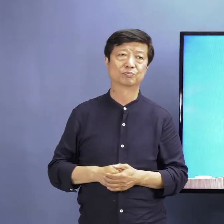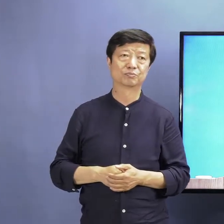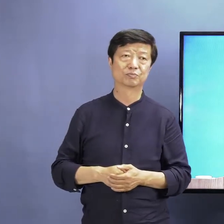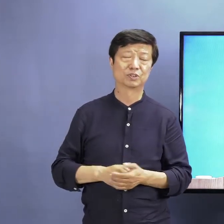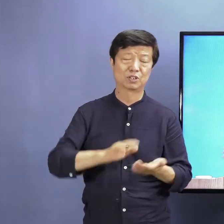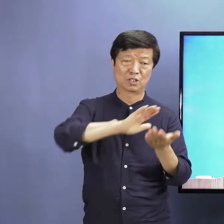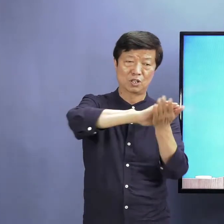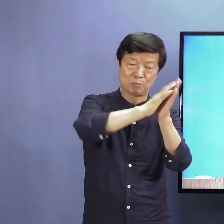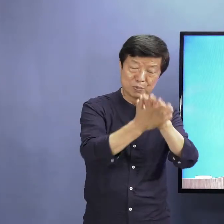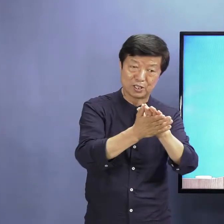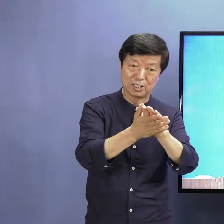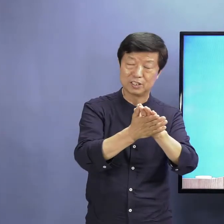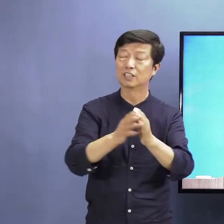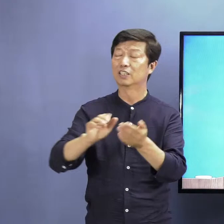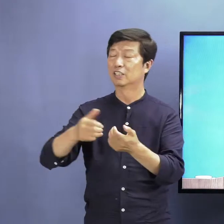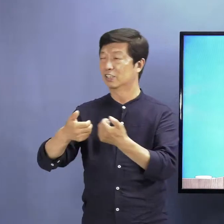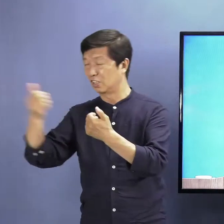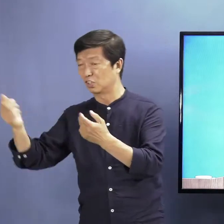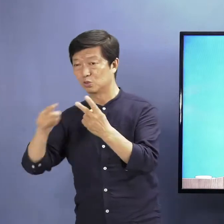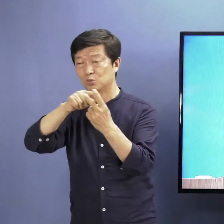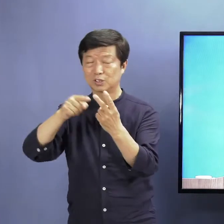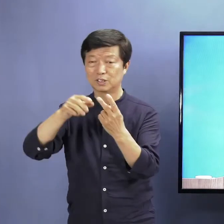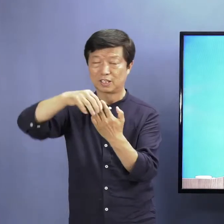변하든지 떠나든지란 말이 떠나라는 소리예요 그게요?